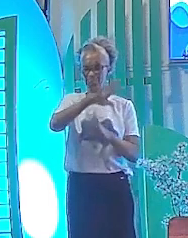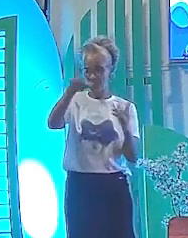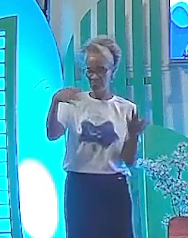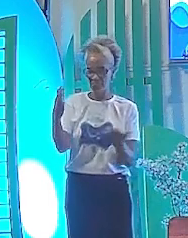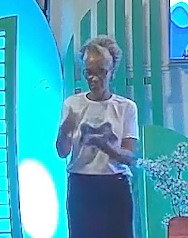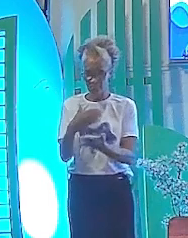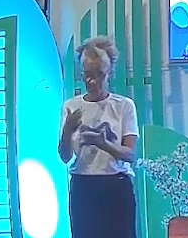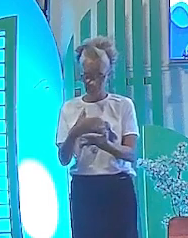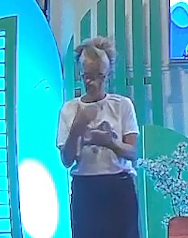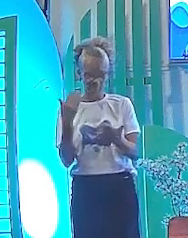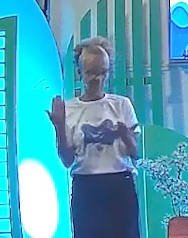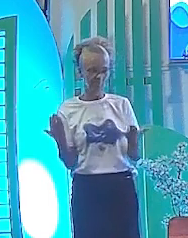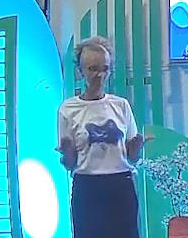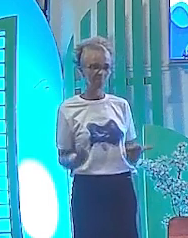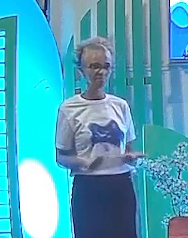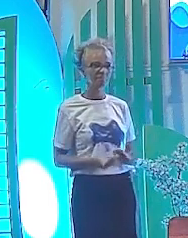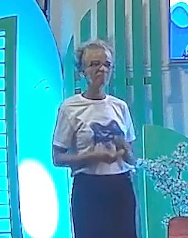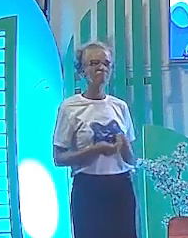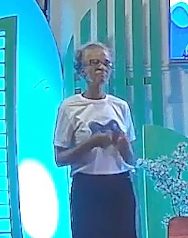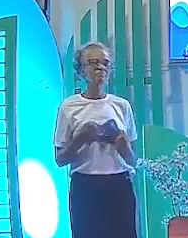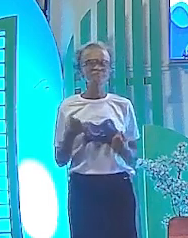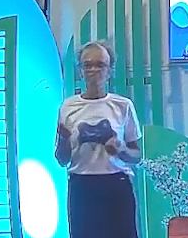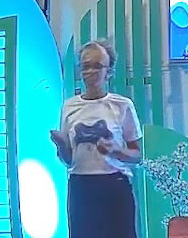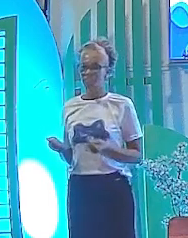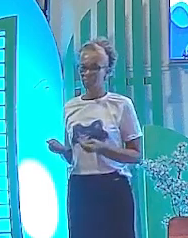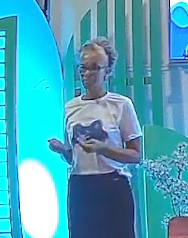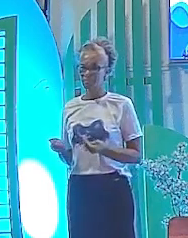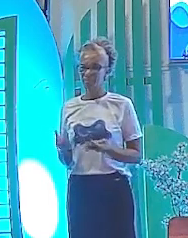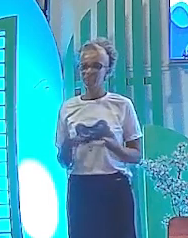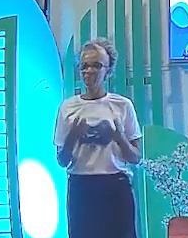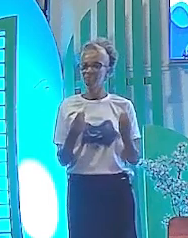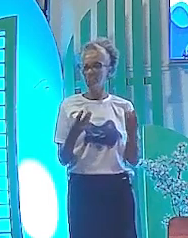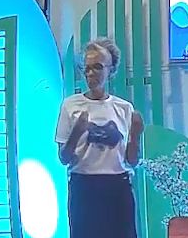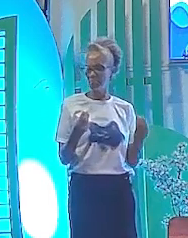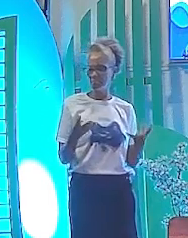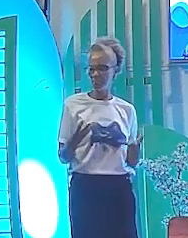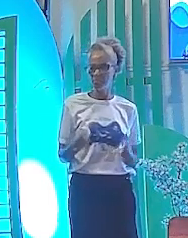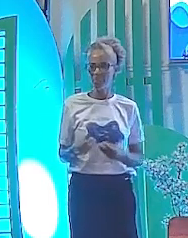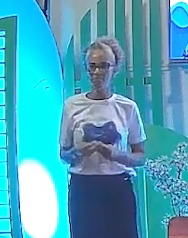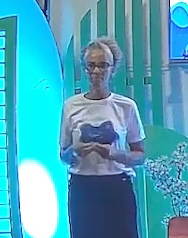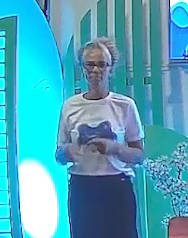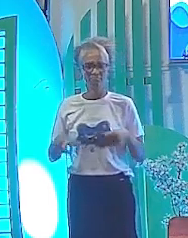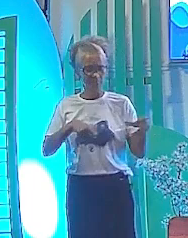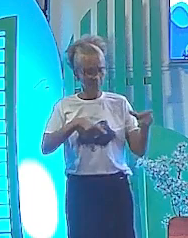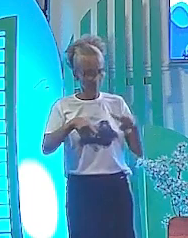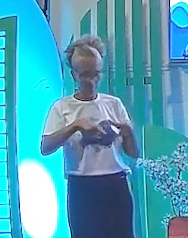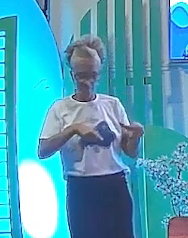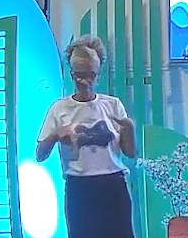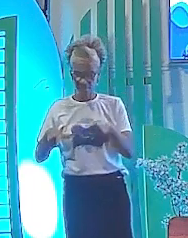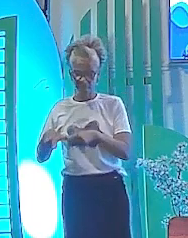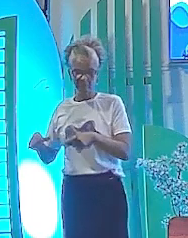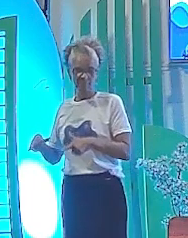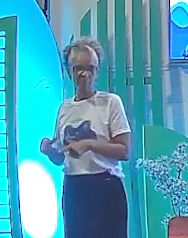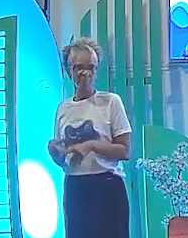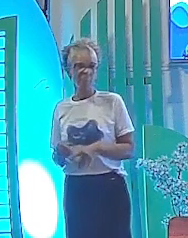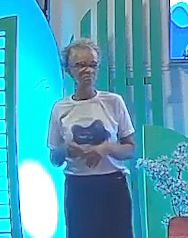com a programação da feira das editoras baianas, autores independentes